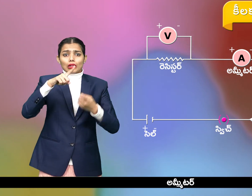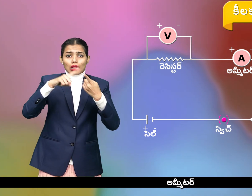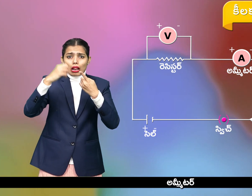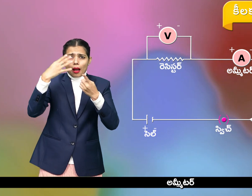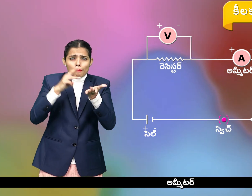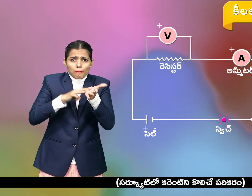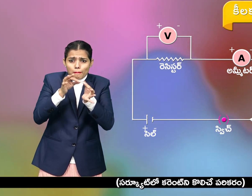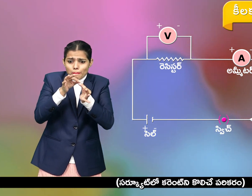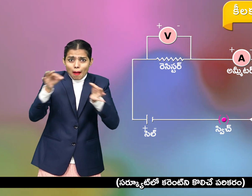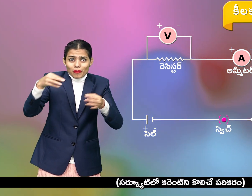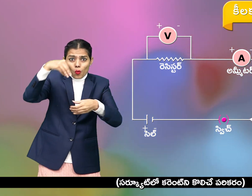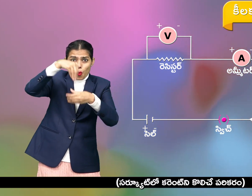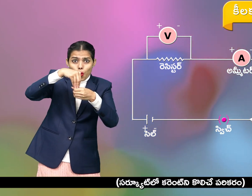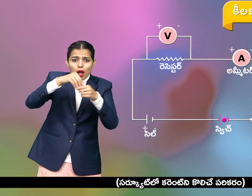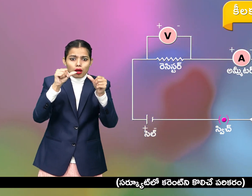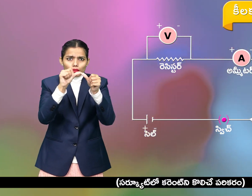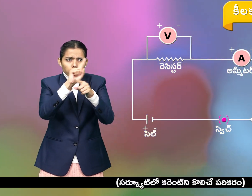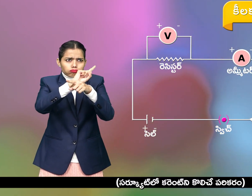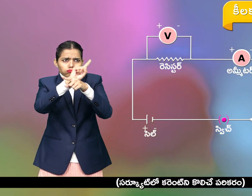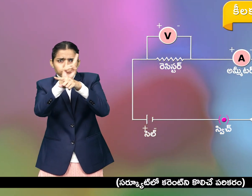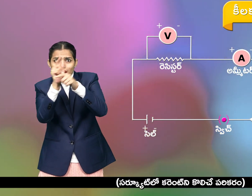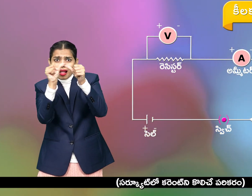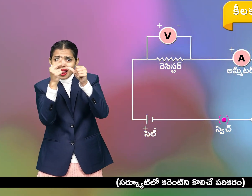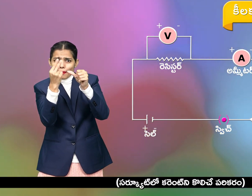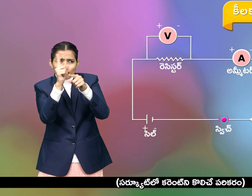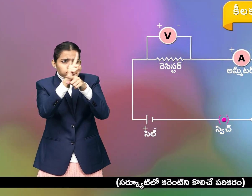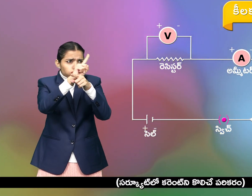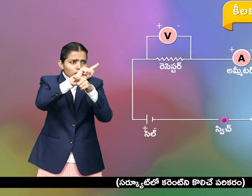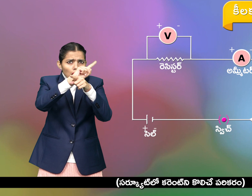అమ్మీటర్, సర్క్యూట్లో కరెంట్ని కొలిచే పరికరం.